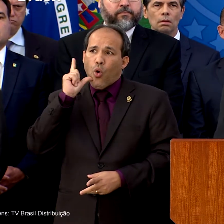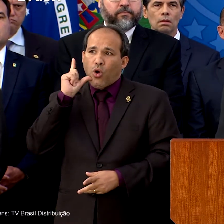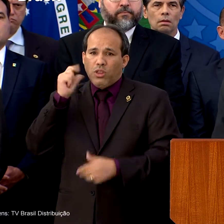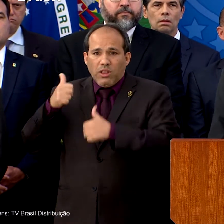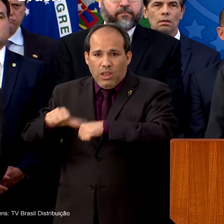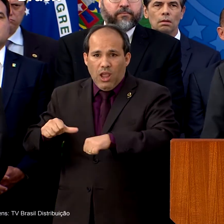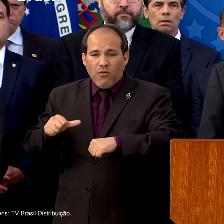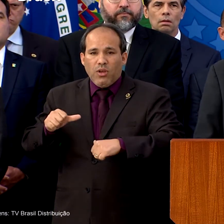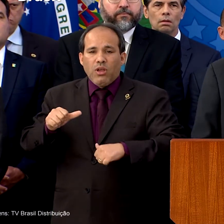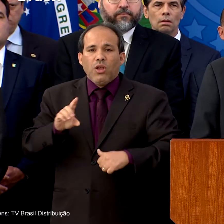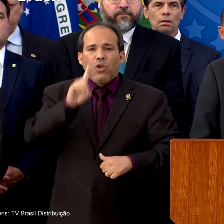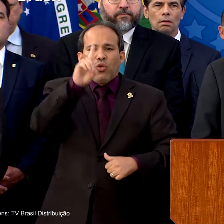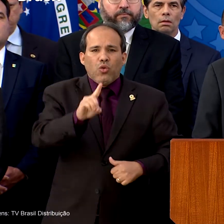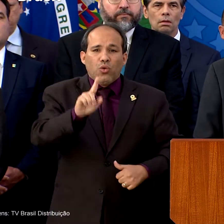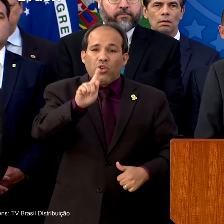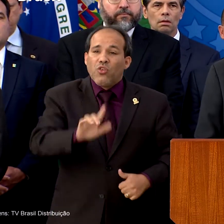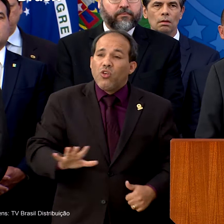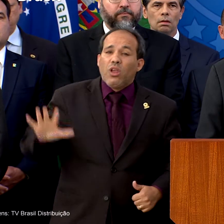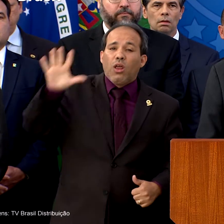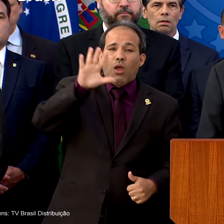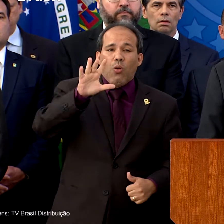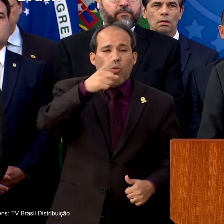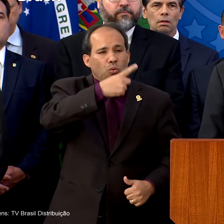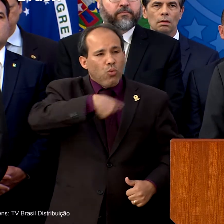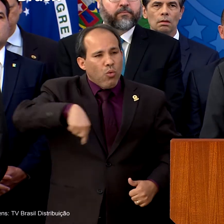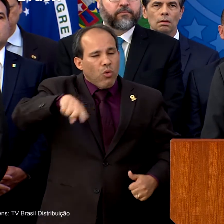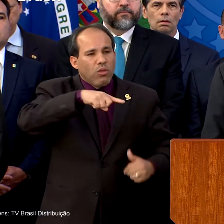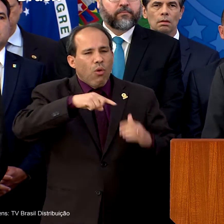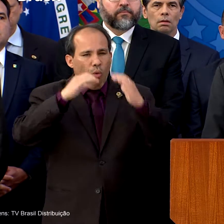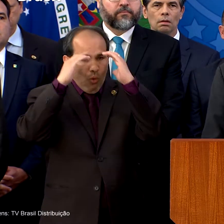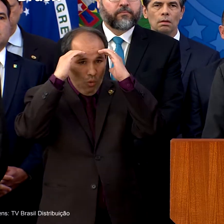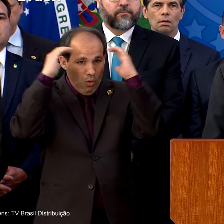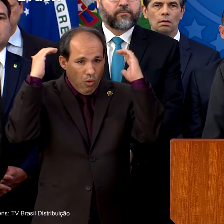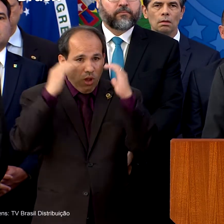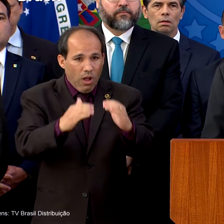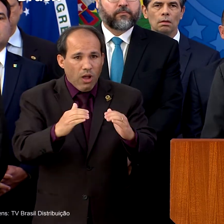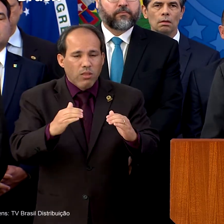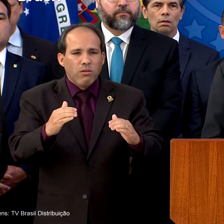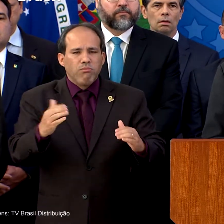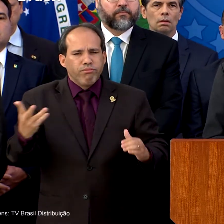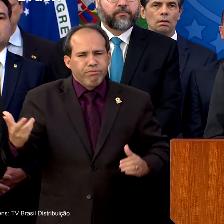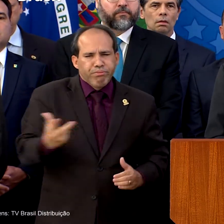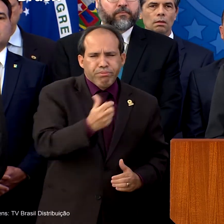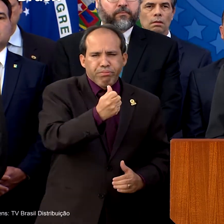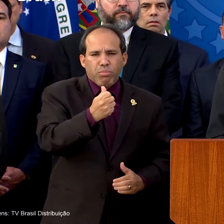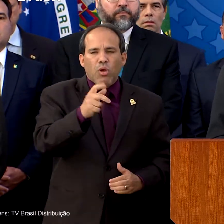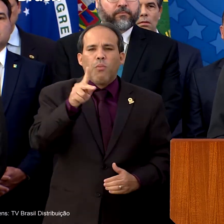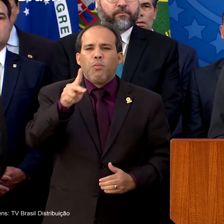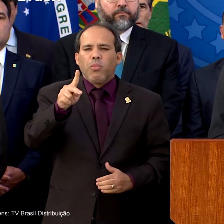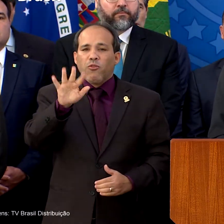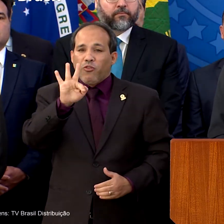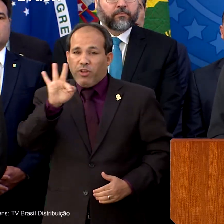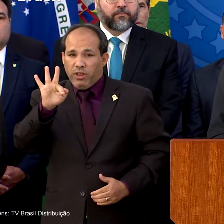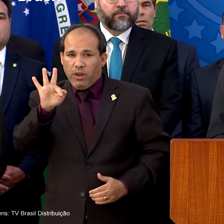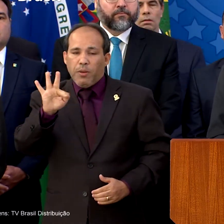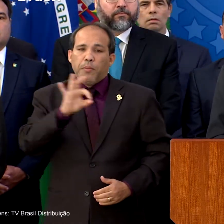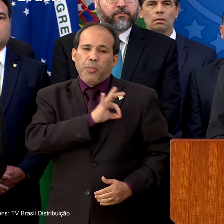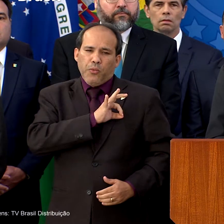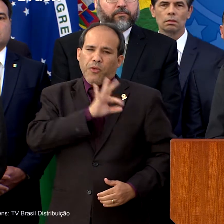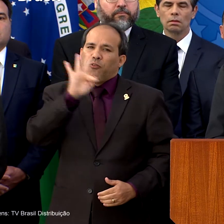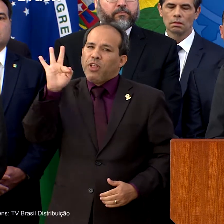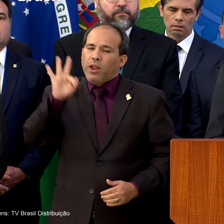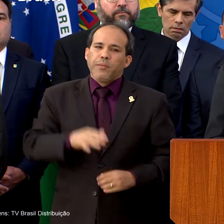diretor-geral da nossa é um rada e gloriosa polícia federal a